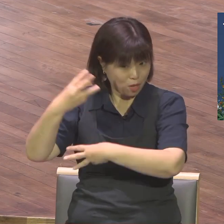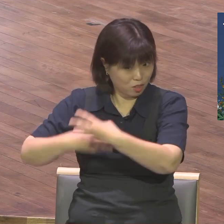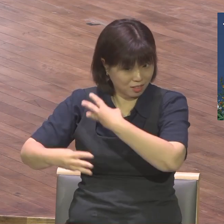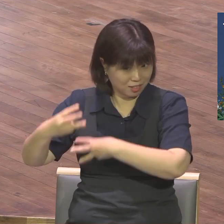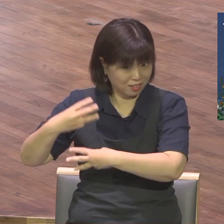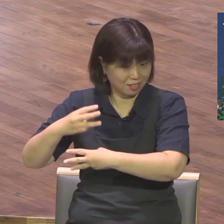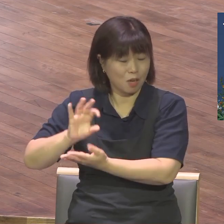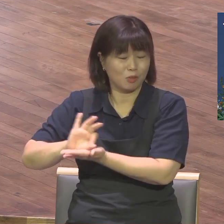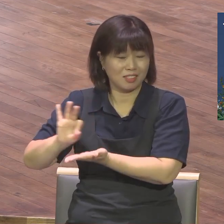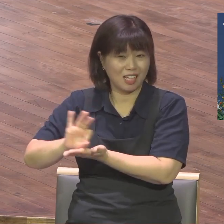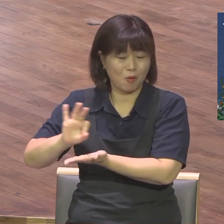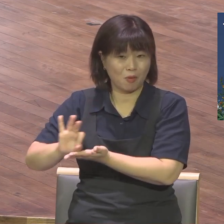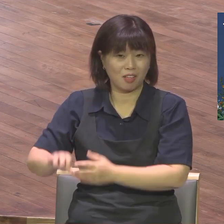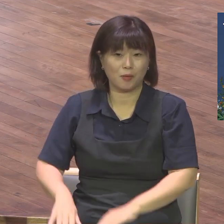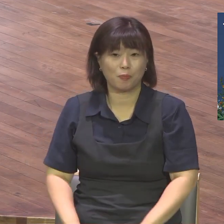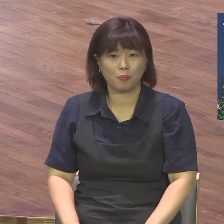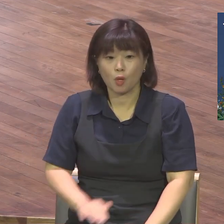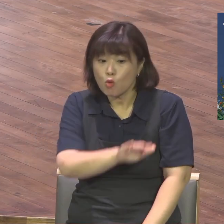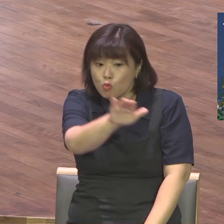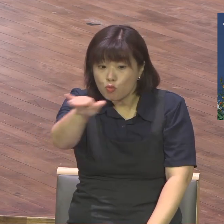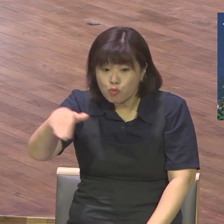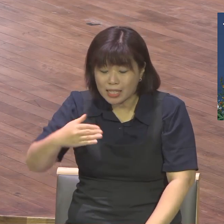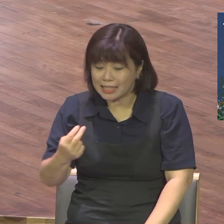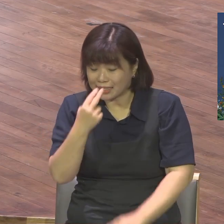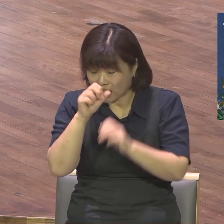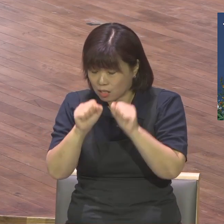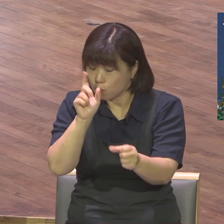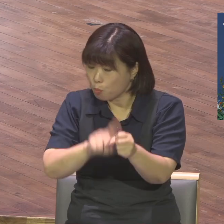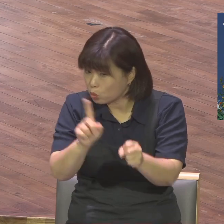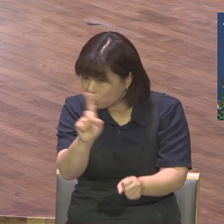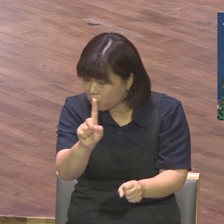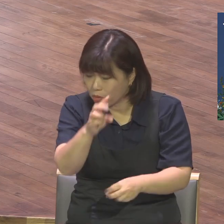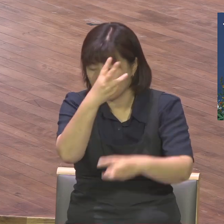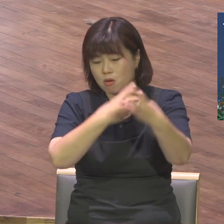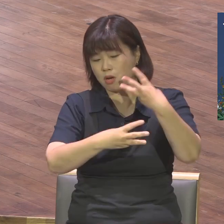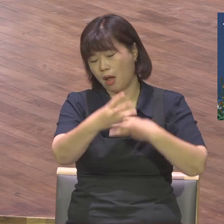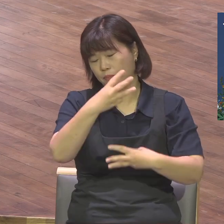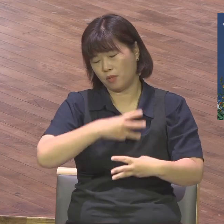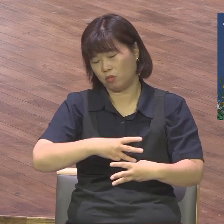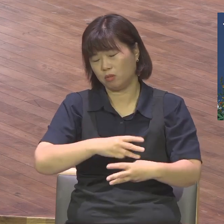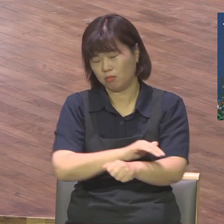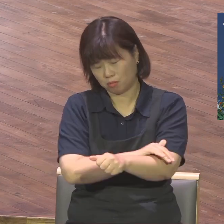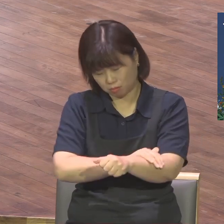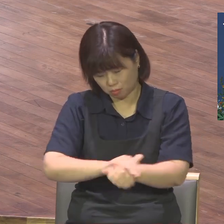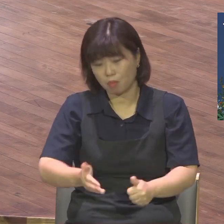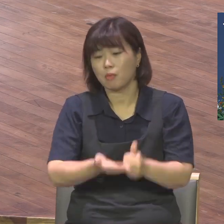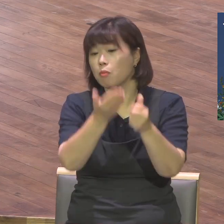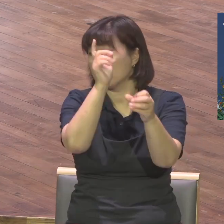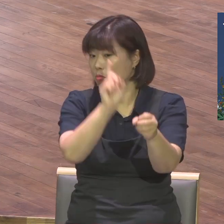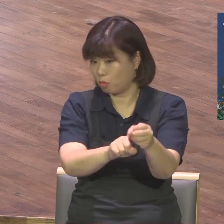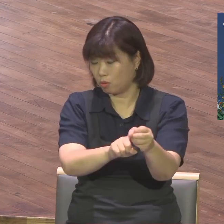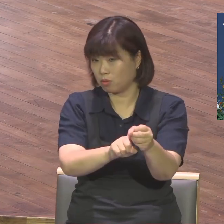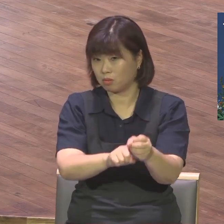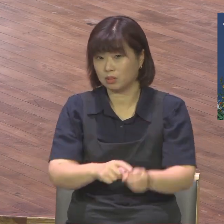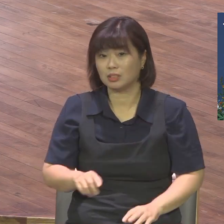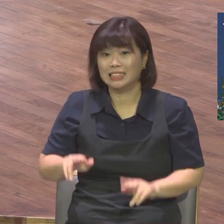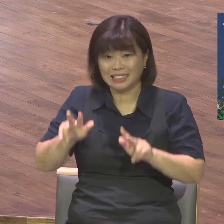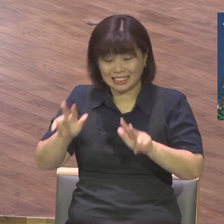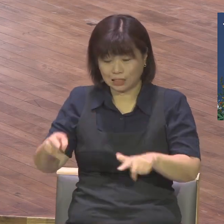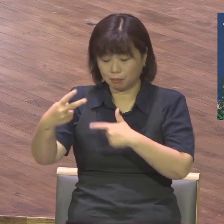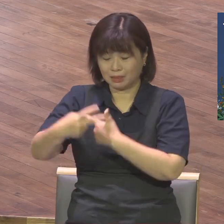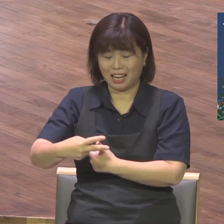영원한 유산을 남기는 삶을 살아야 돼요. 우리가 지금 1세대들이 기도하면서 헌신해서 이렇게